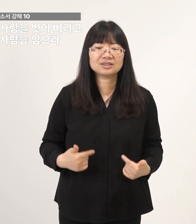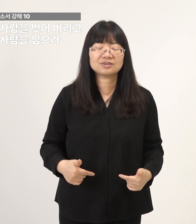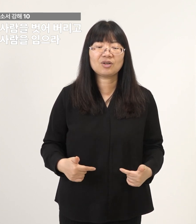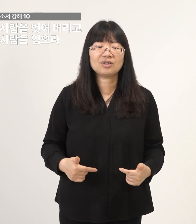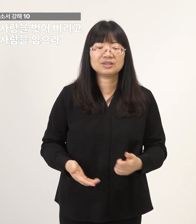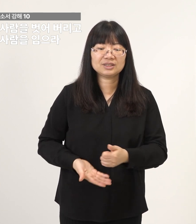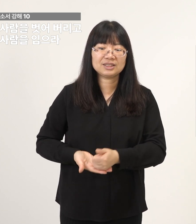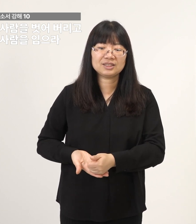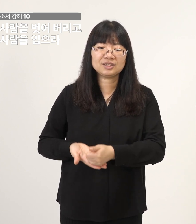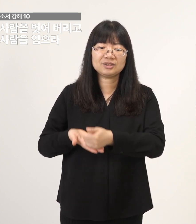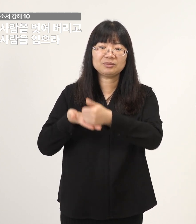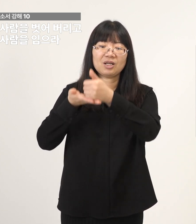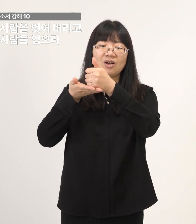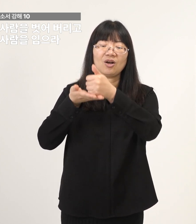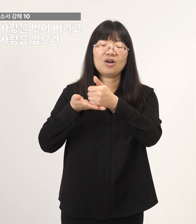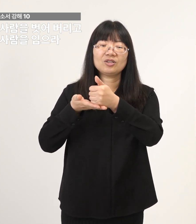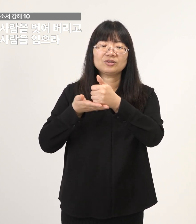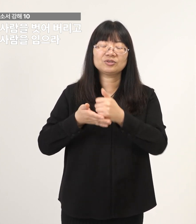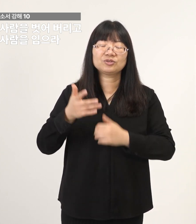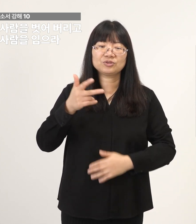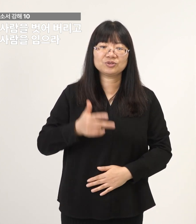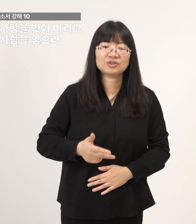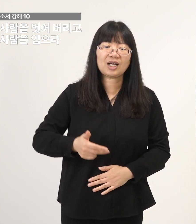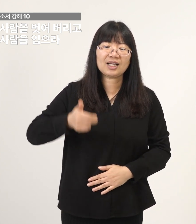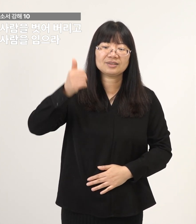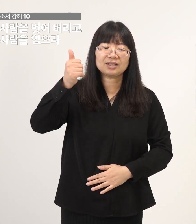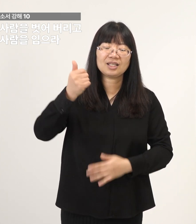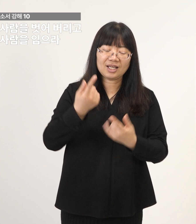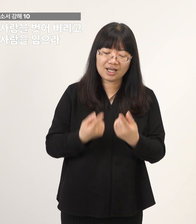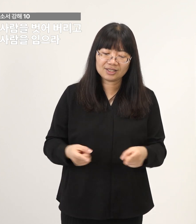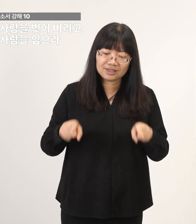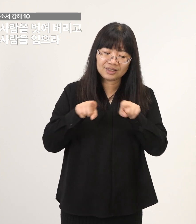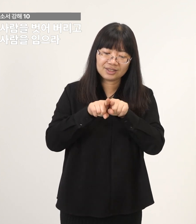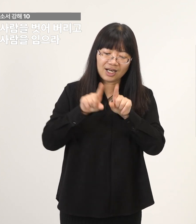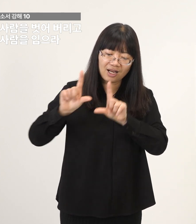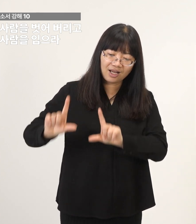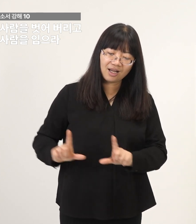날마다 섬기며 주 함께